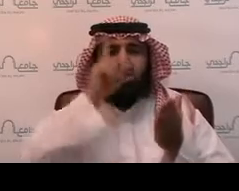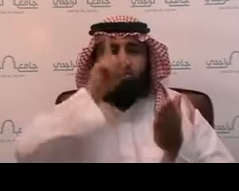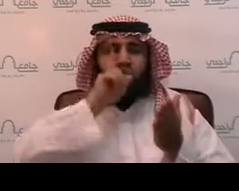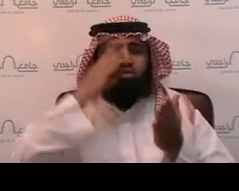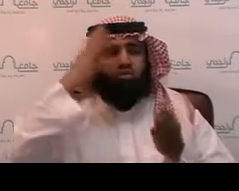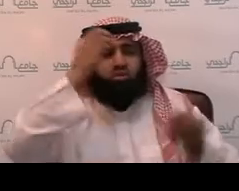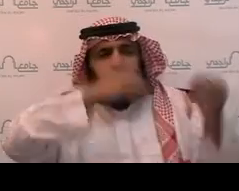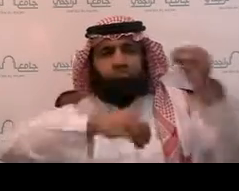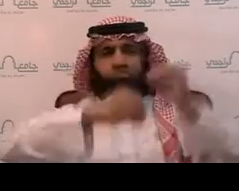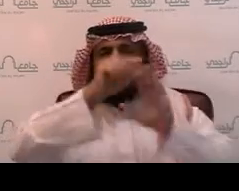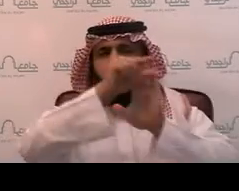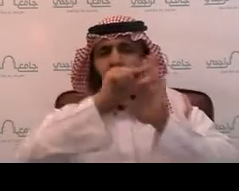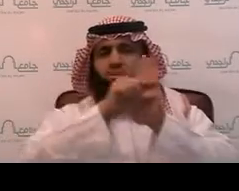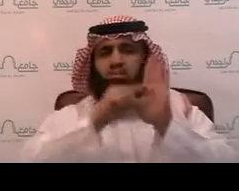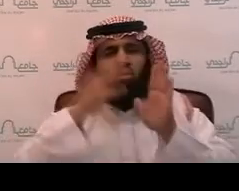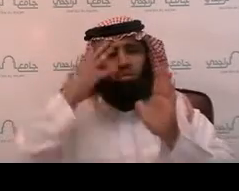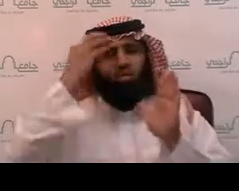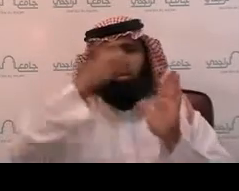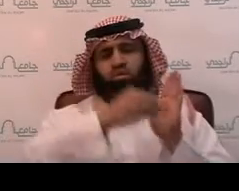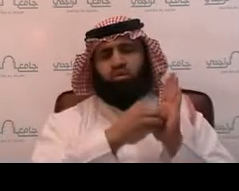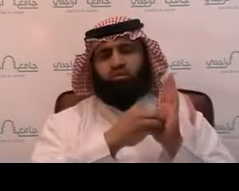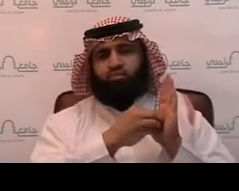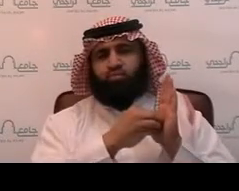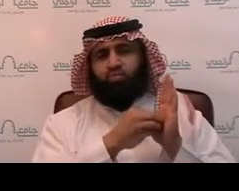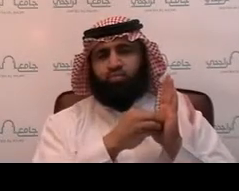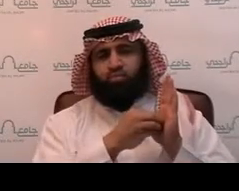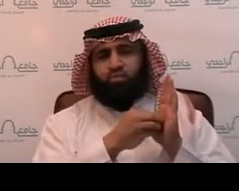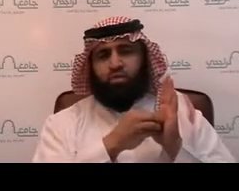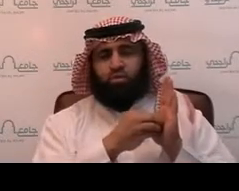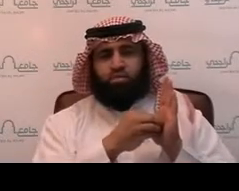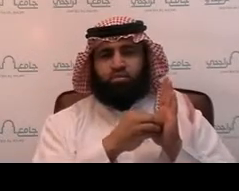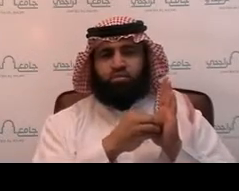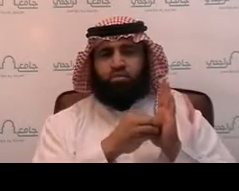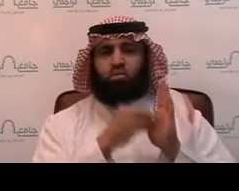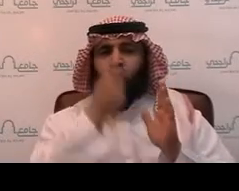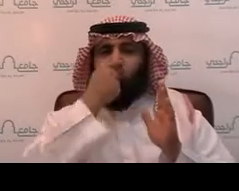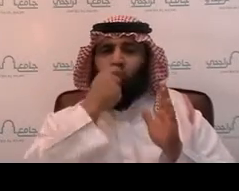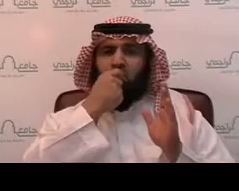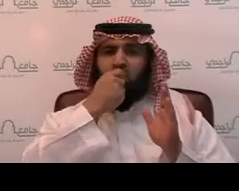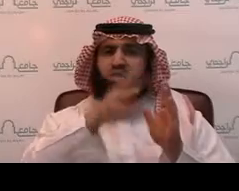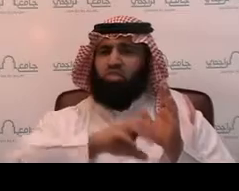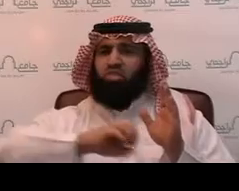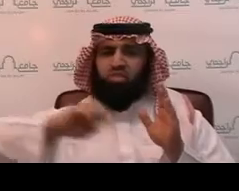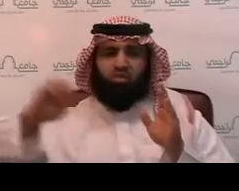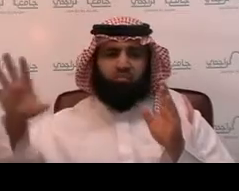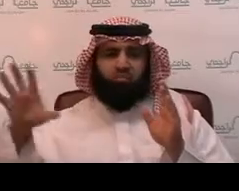الإنس والجن. قد نبذوا كتاب الله وراء ظهورهم كأنهم لا